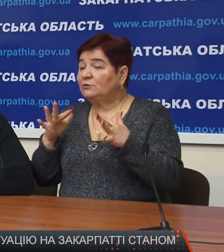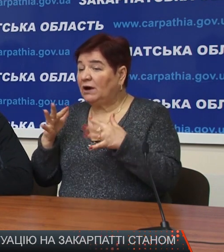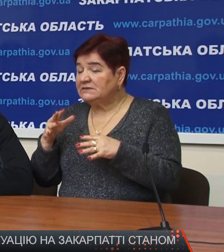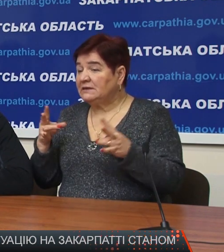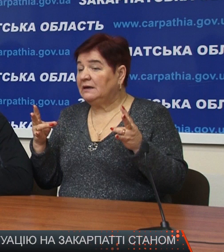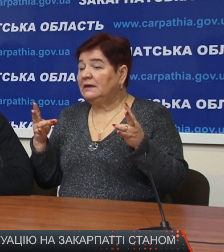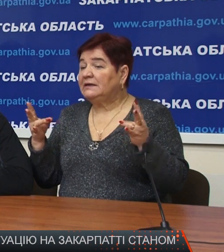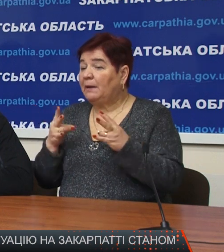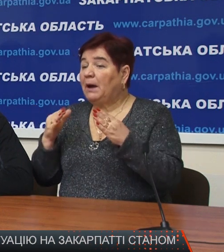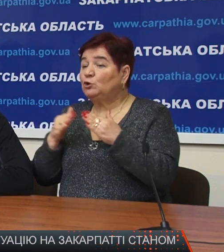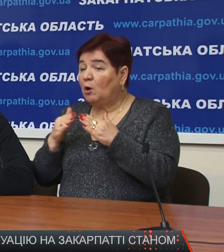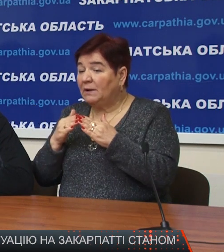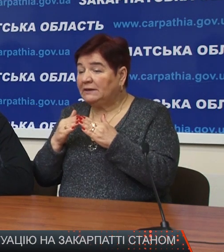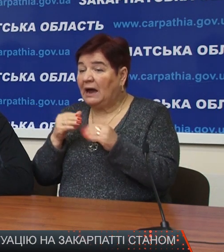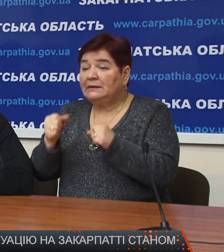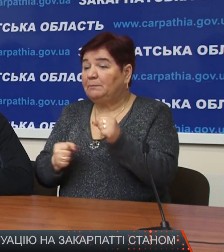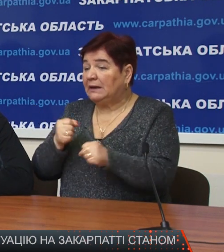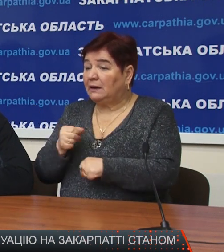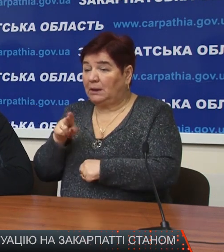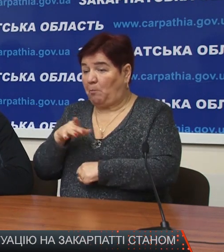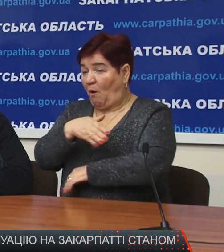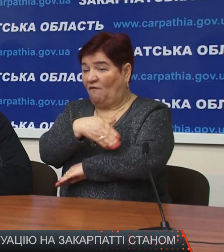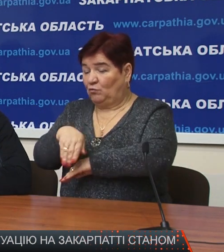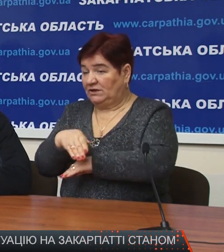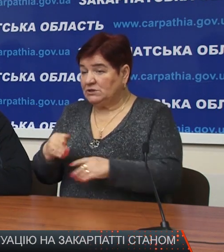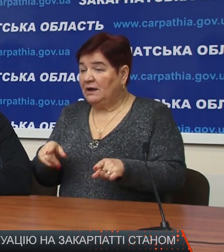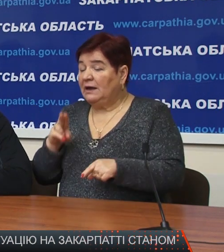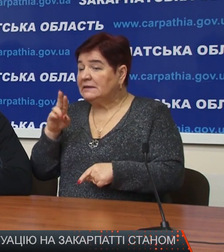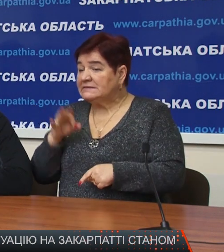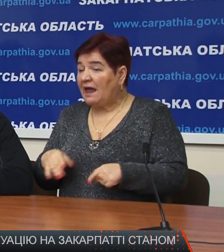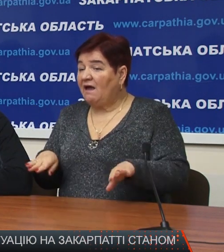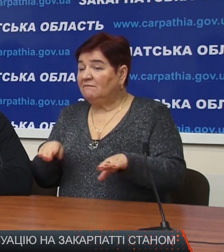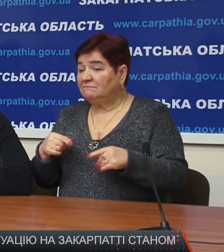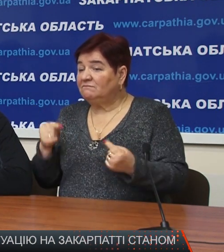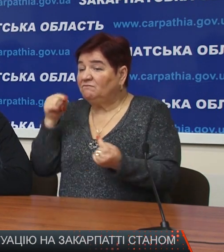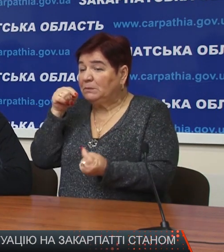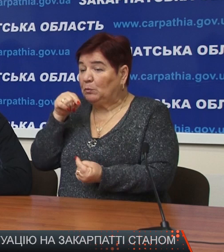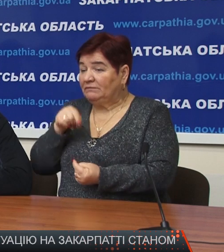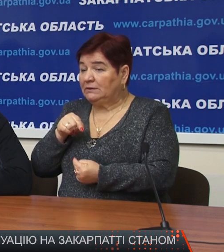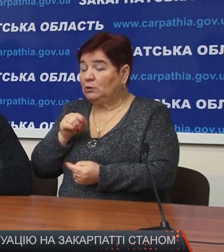треба перебувати вдома, а не бігати по вулицям, це як мінімум, або відповідно